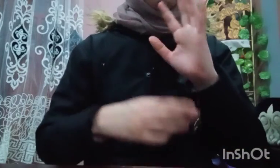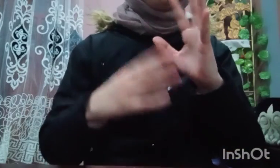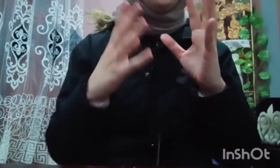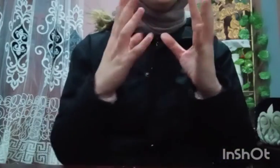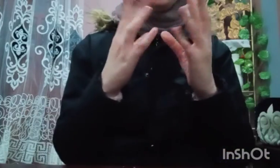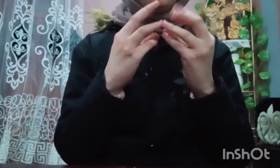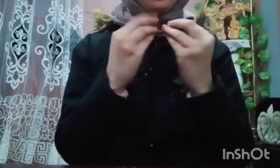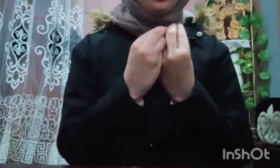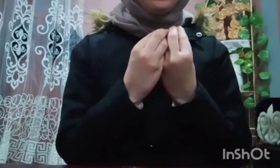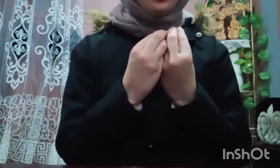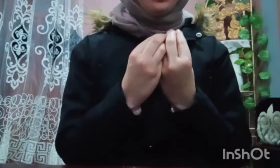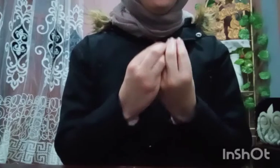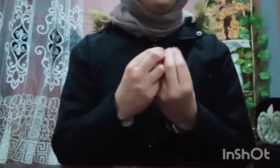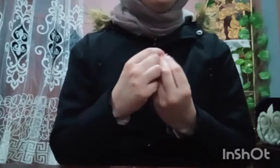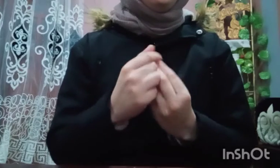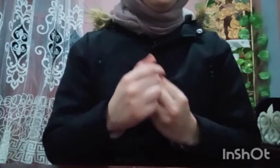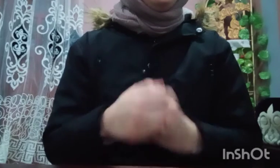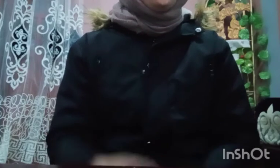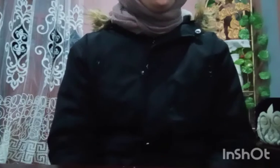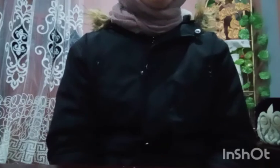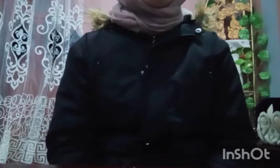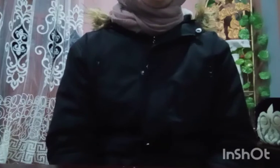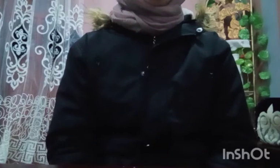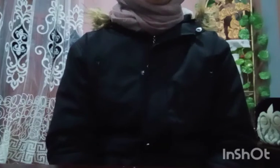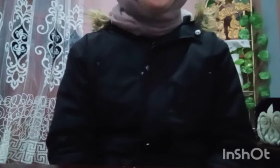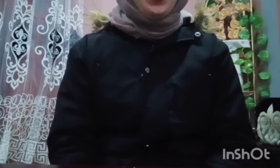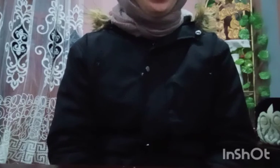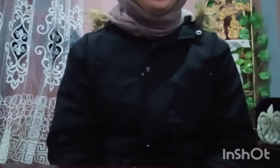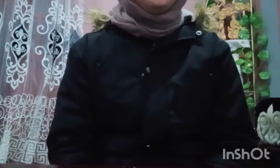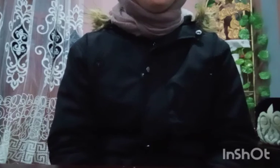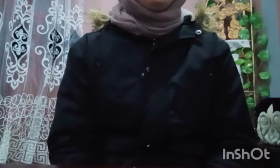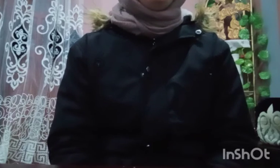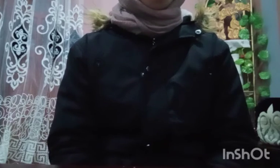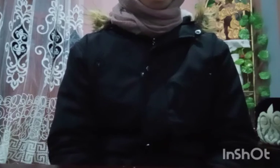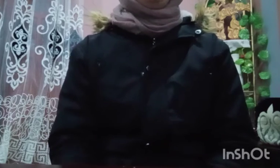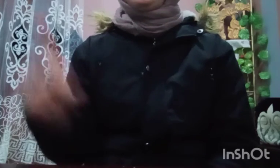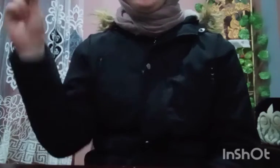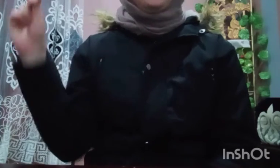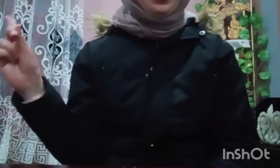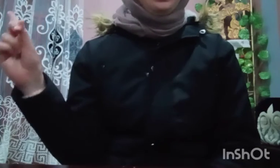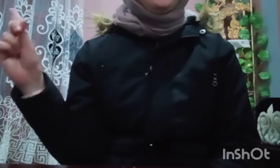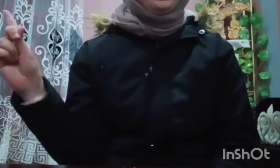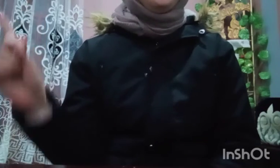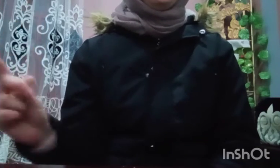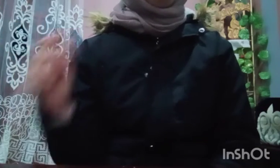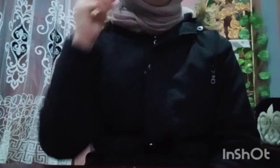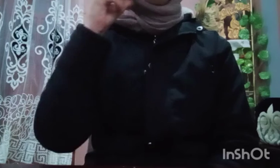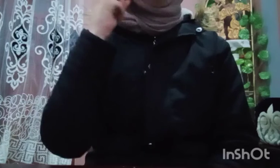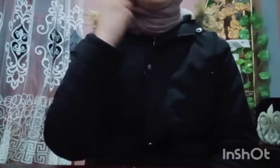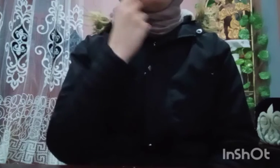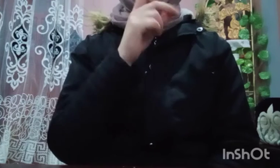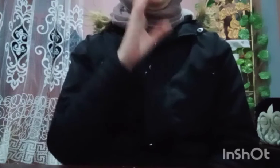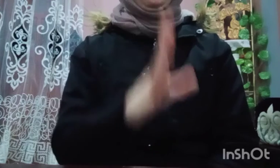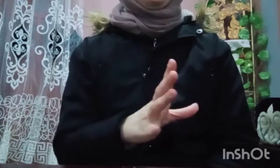بقيت هكا هادئه. او ماي جاد، يعني الأذن قاعد يأذن كلامي على الحق